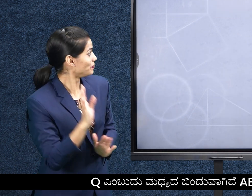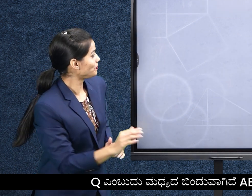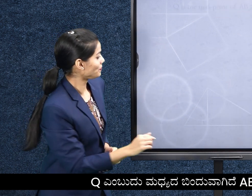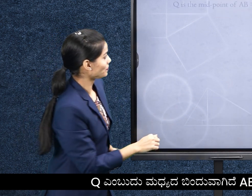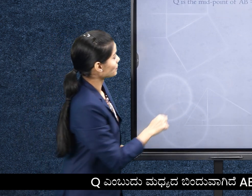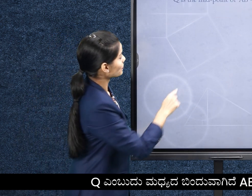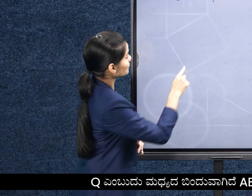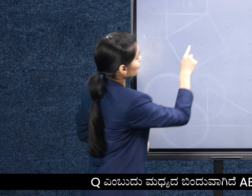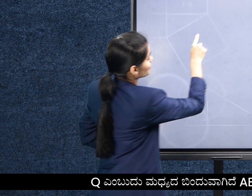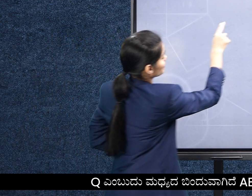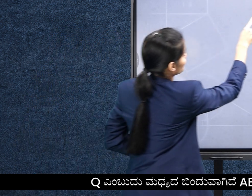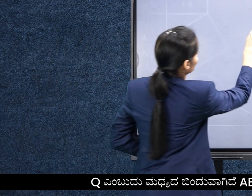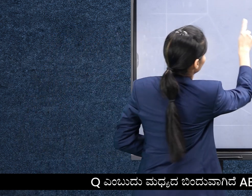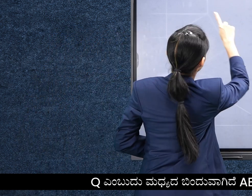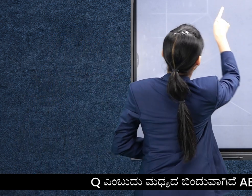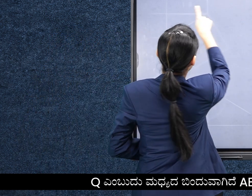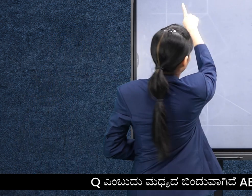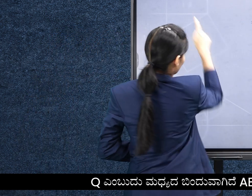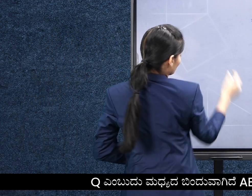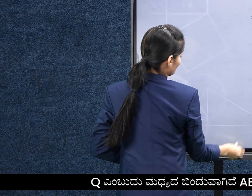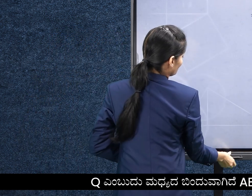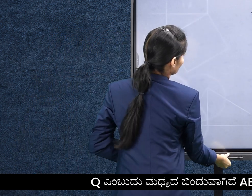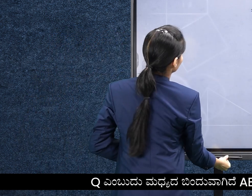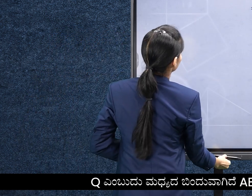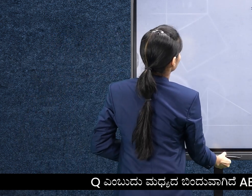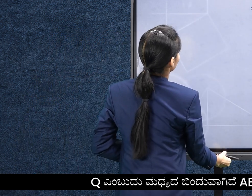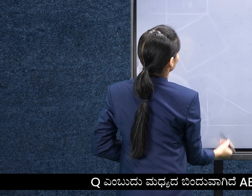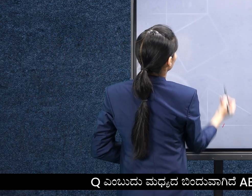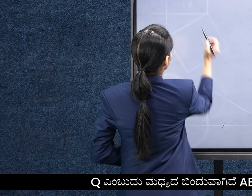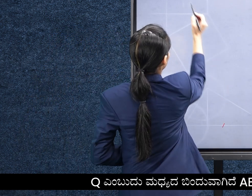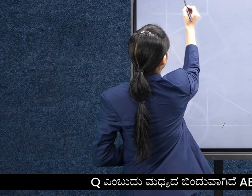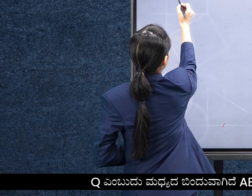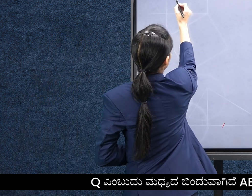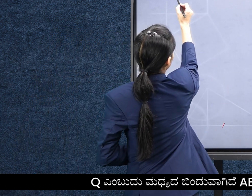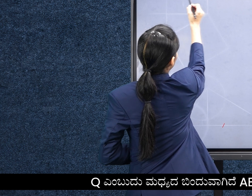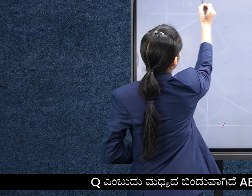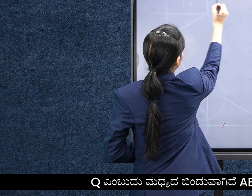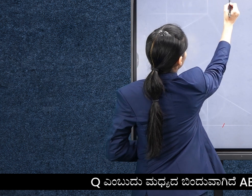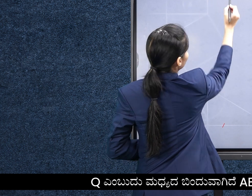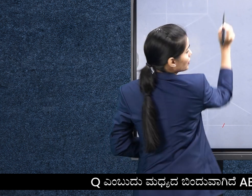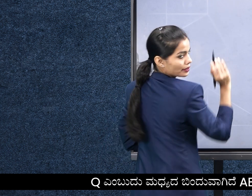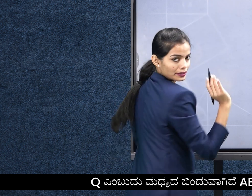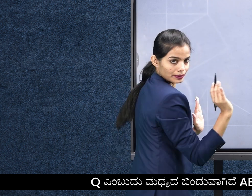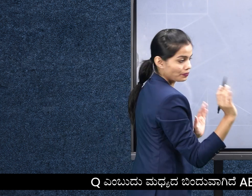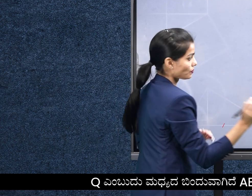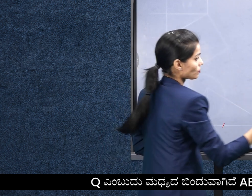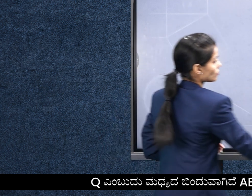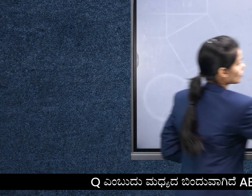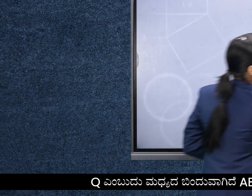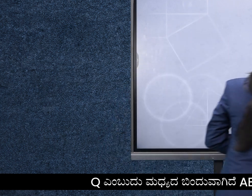ಬಿಂದುವಾಗಿದೆ. AB = -11 + 9/2, 4 + 8/2,